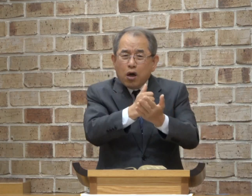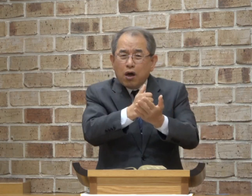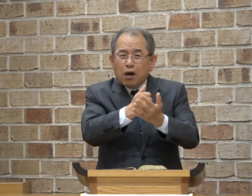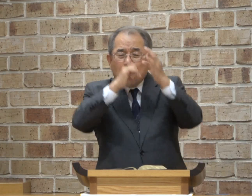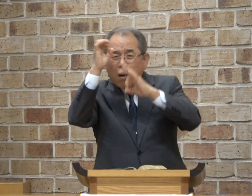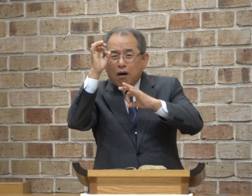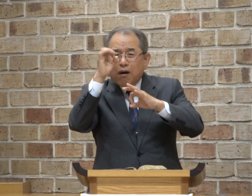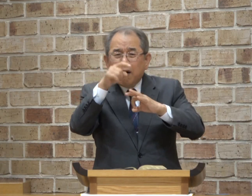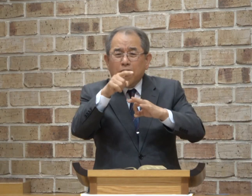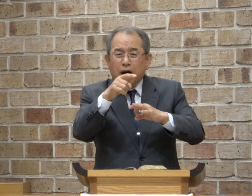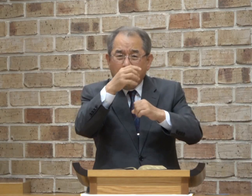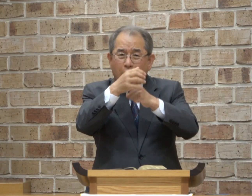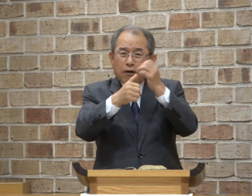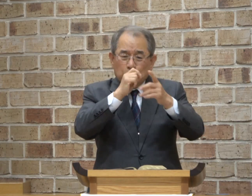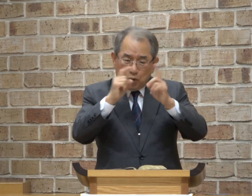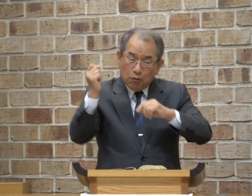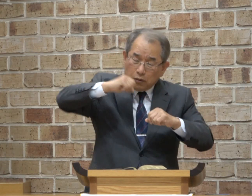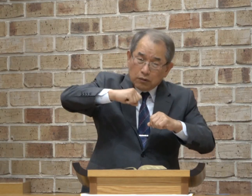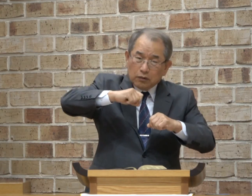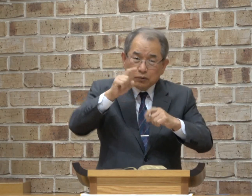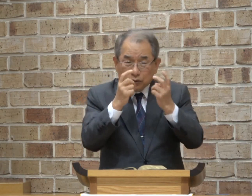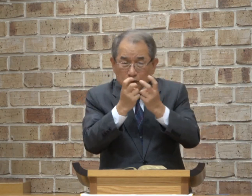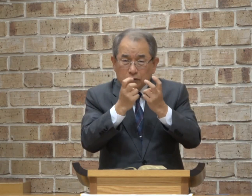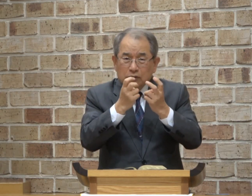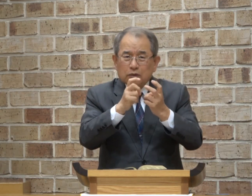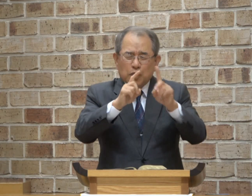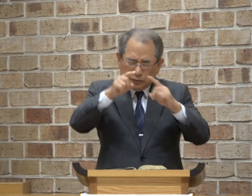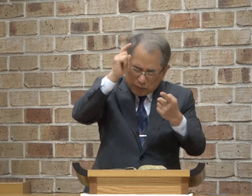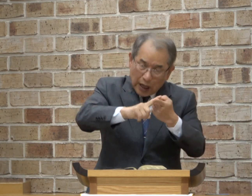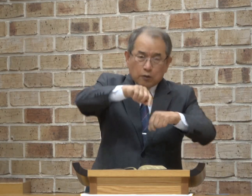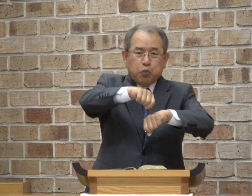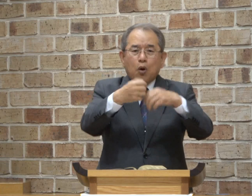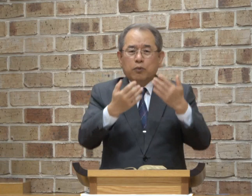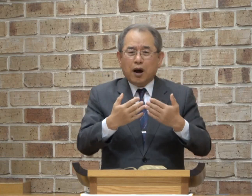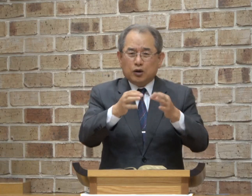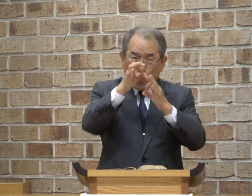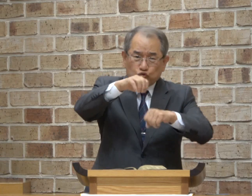그리고 아담과 하와를 만드시고 아담과 하와가 불순종함으로 말미암아